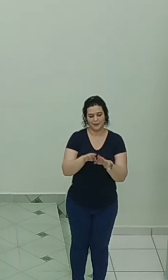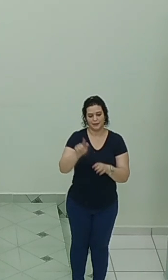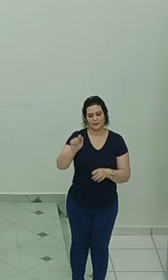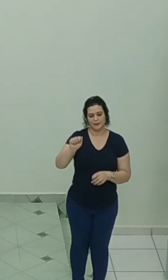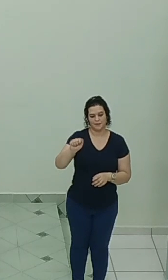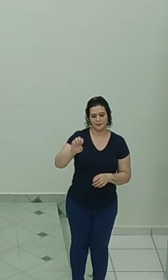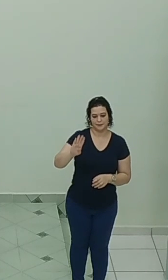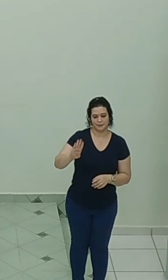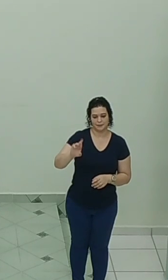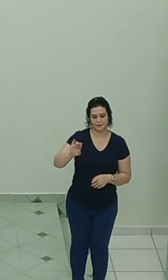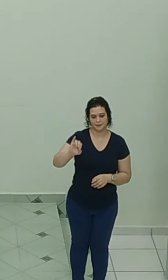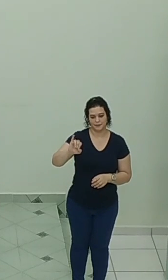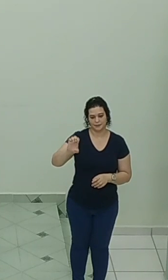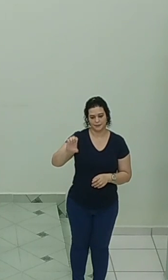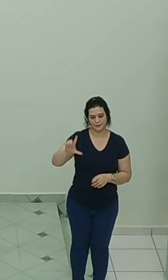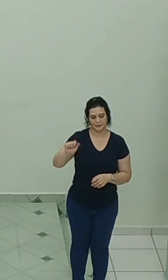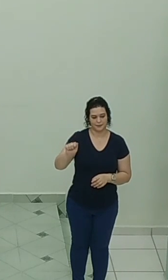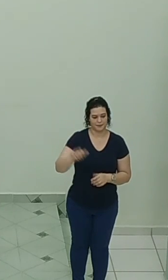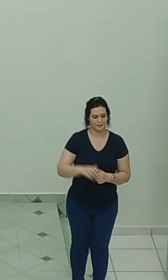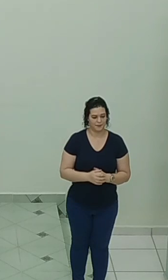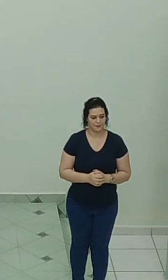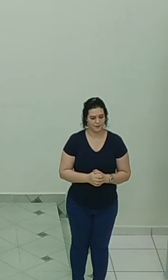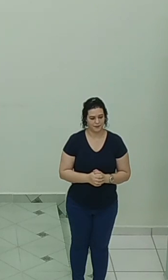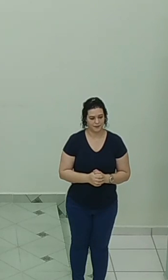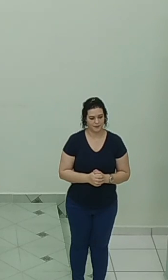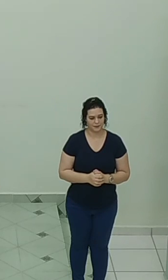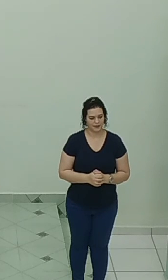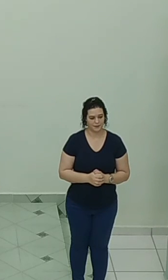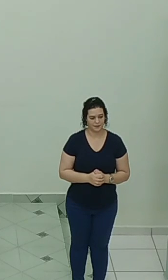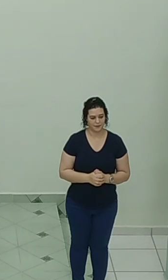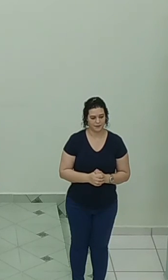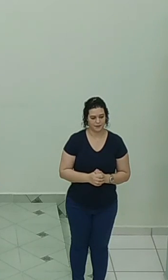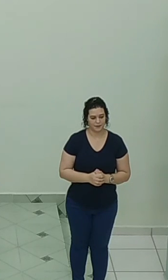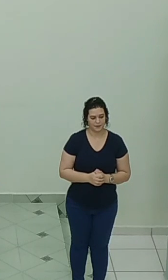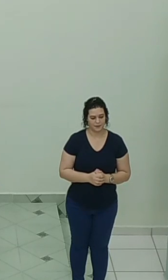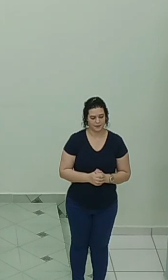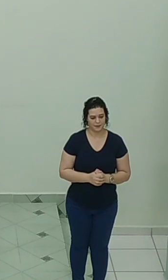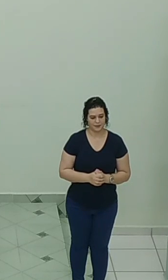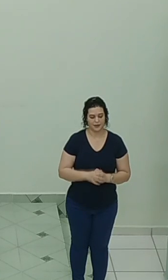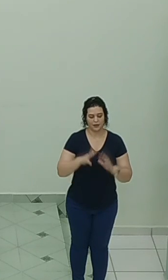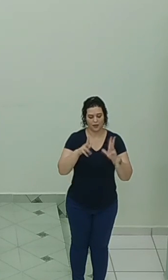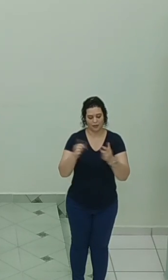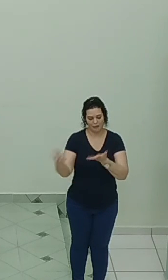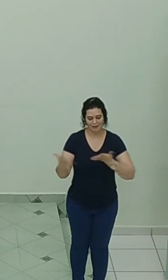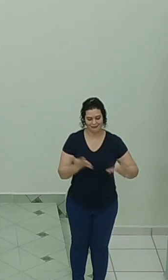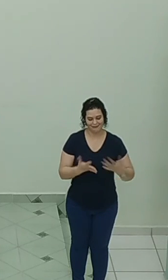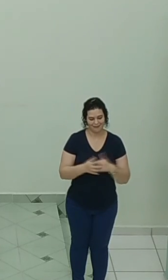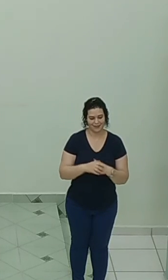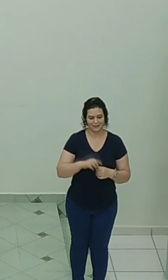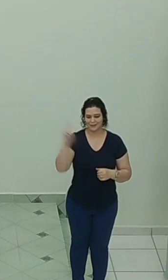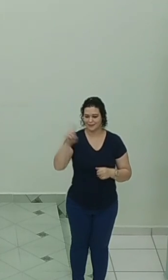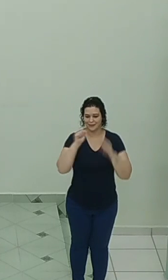Sejam bem-vindas, que Deus abençoe vocês. Venham sempre que sentir o desejo. Estamos de portas abertas. Deus